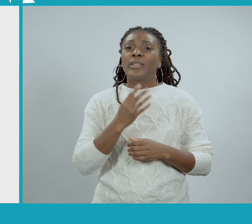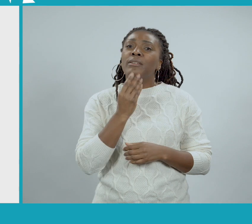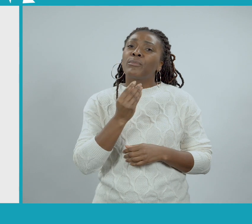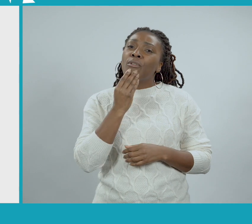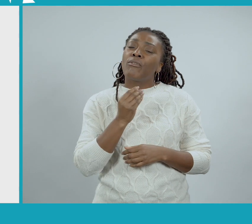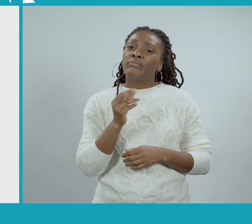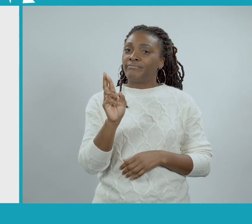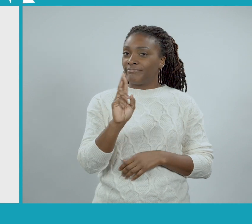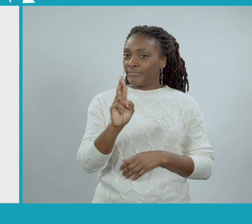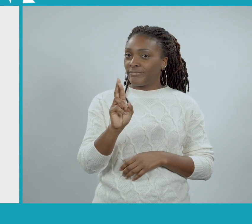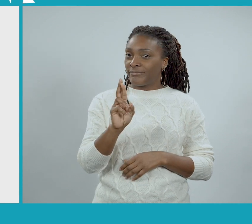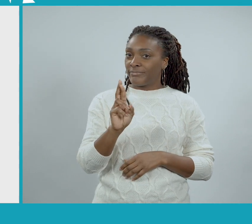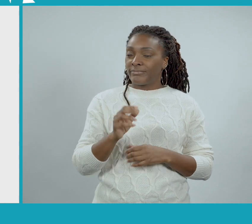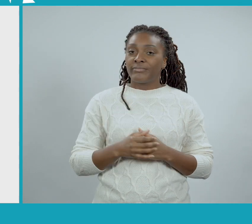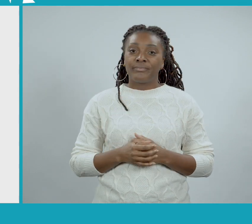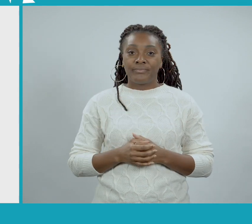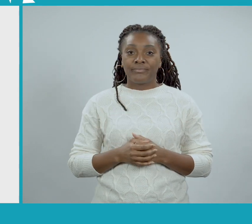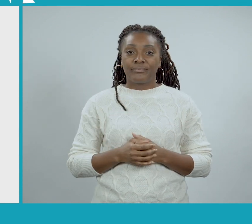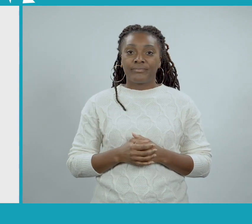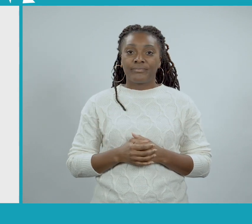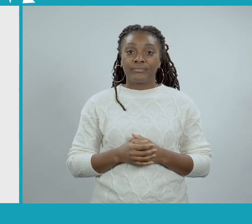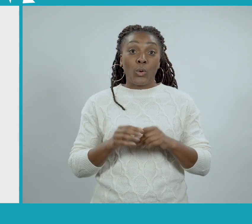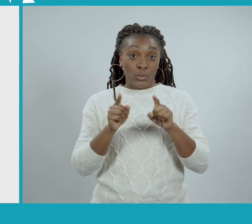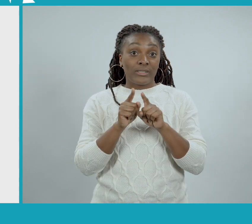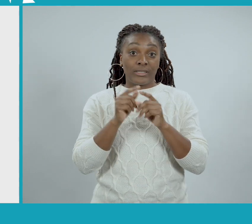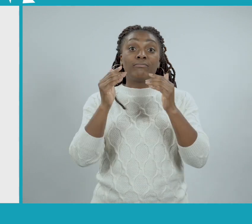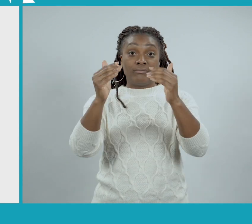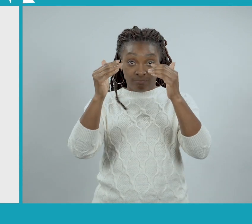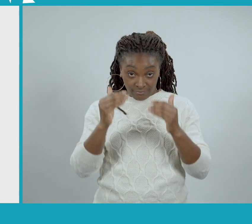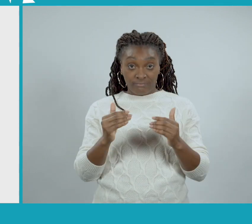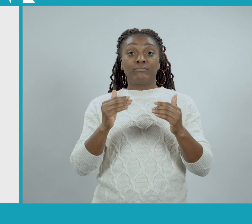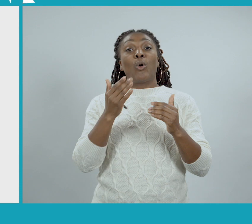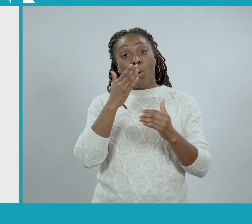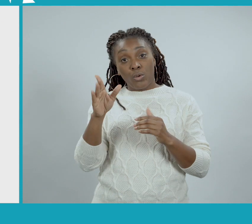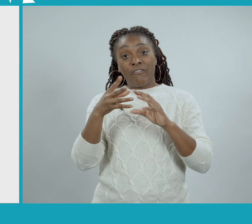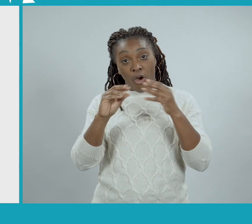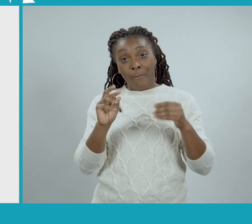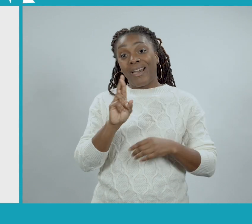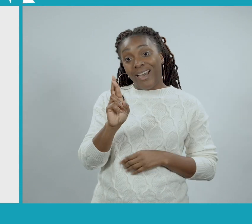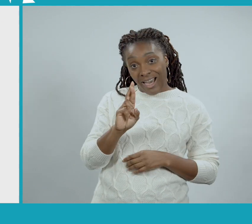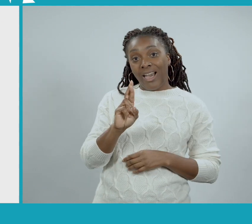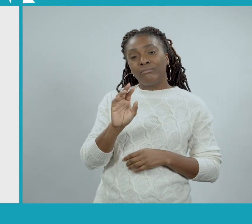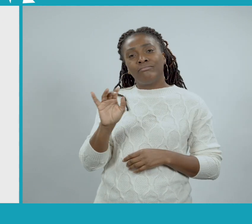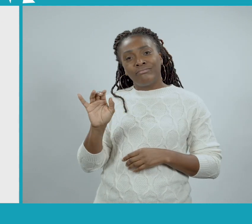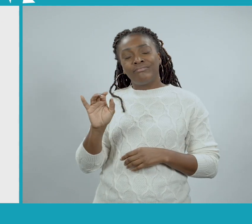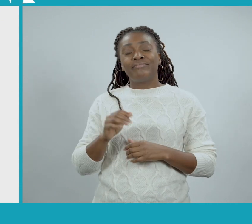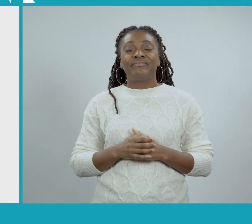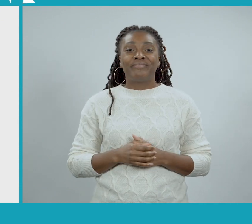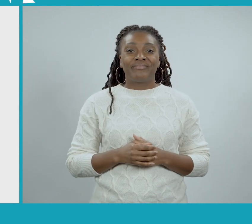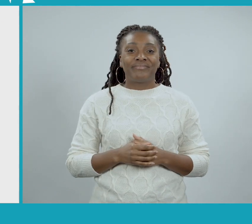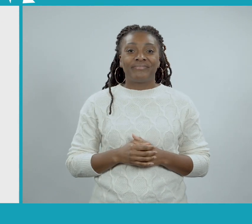« compatissant » ou « rachum » en hébreu. Ce mot apparaît également sous le nom